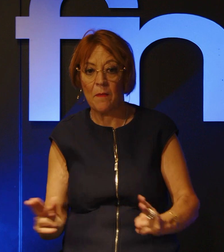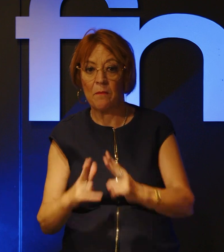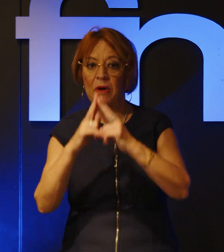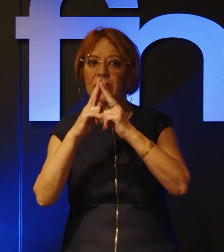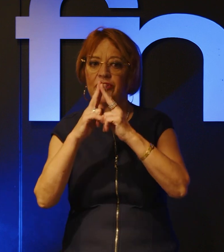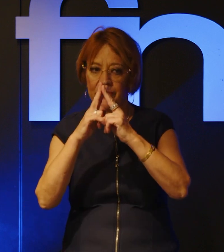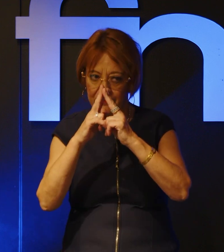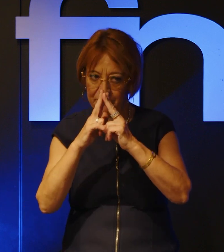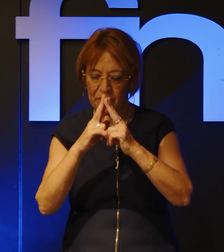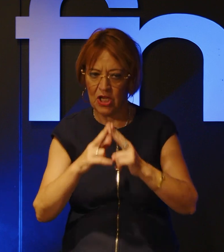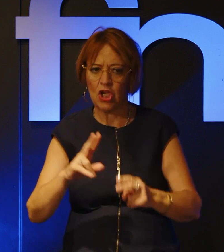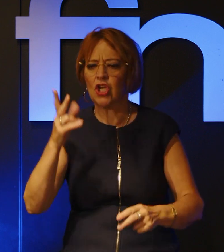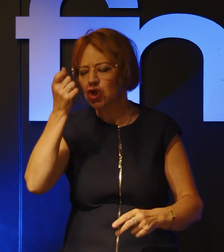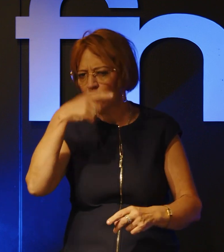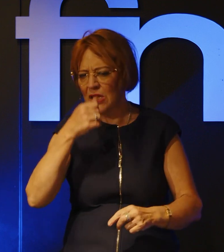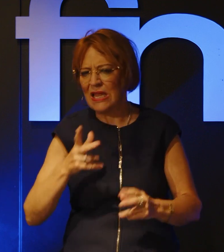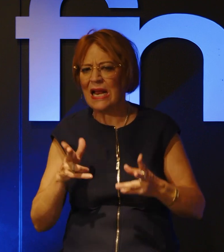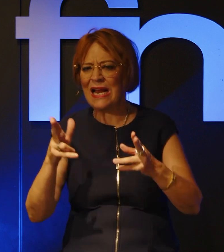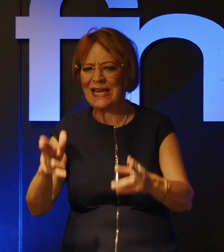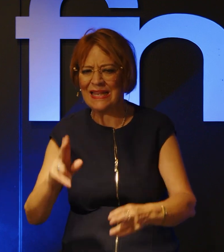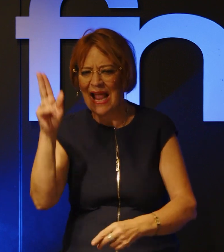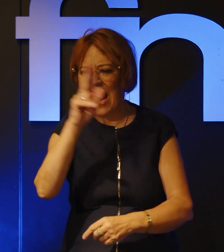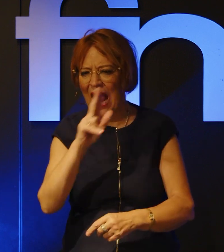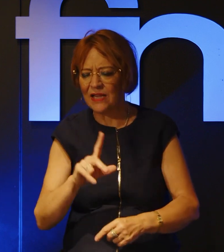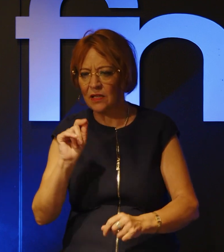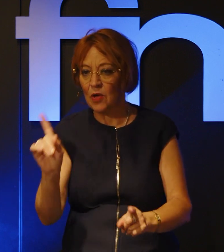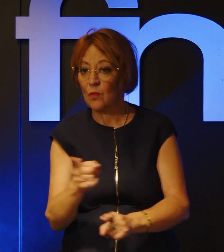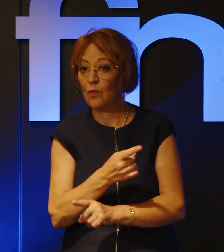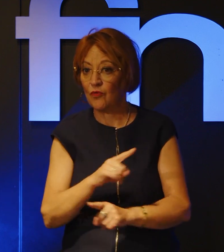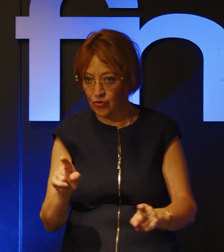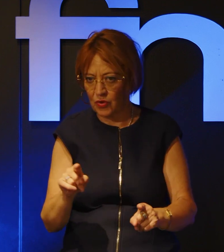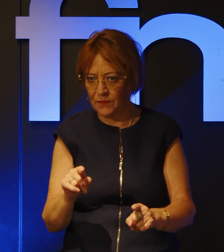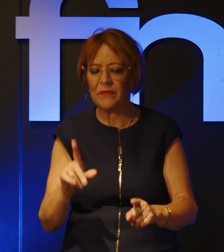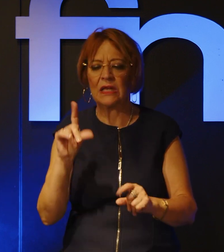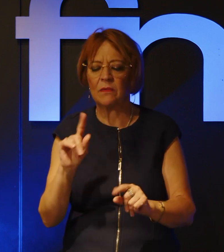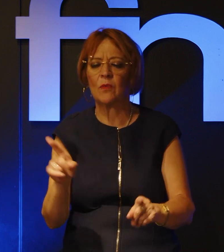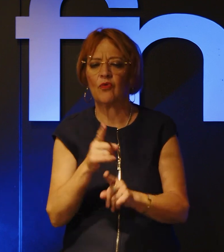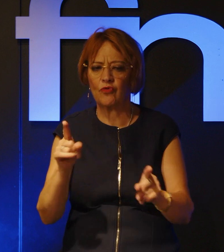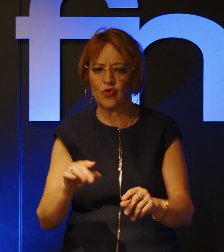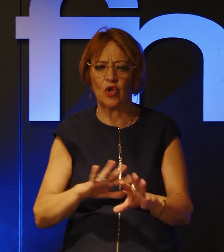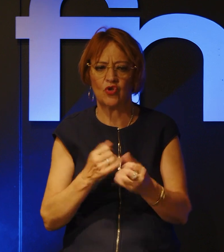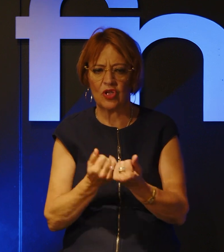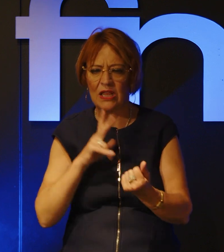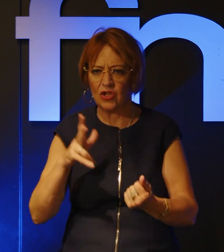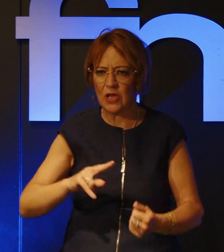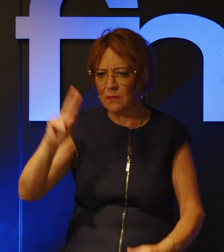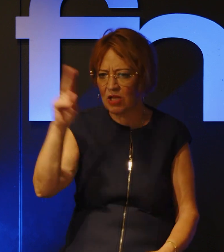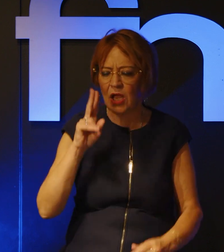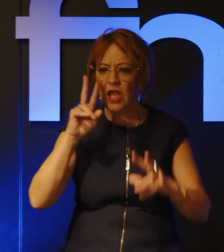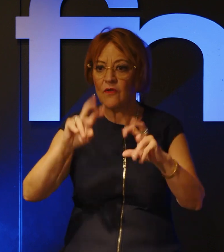parb é historiadora e crítica de arte contemporânea professora e ensaista professora na sociedade Nacional de Belas Artes